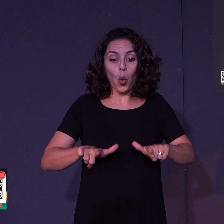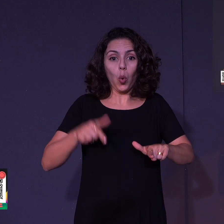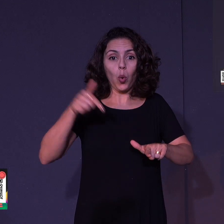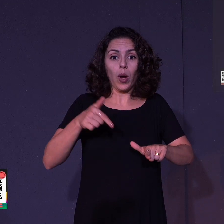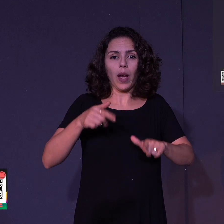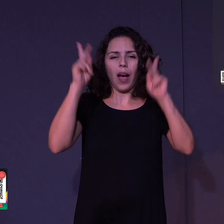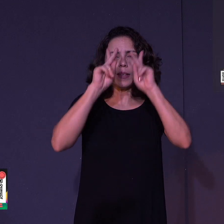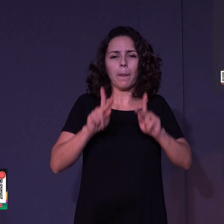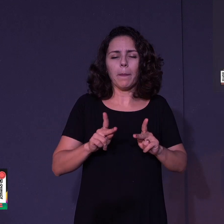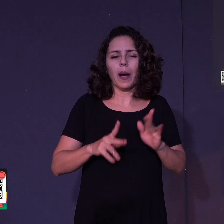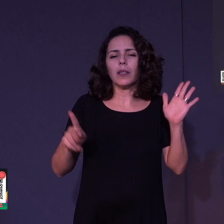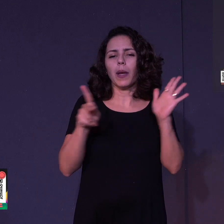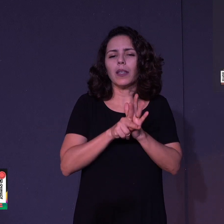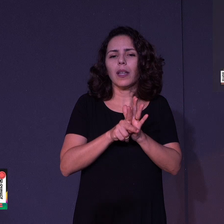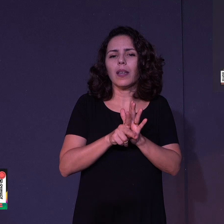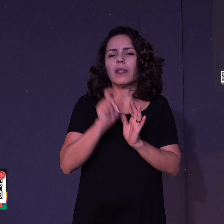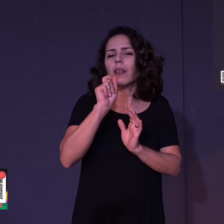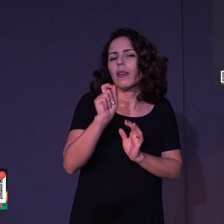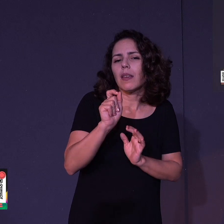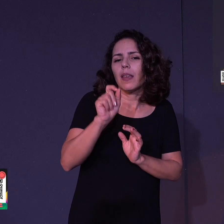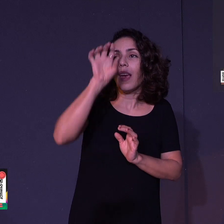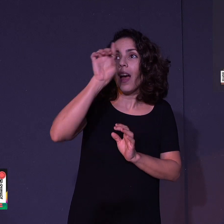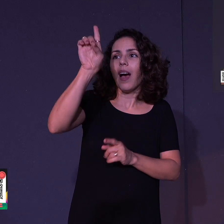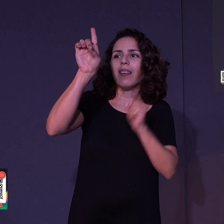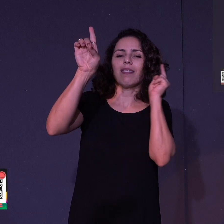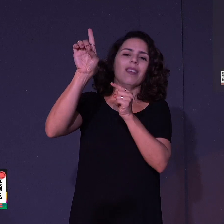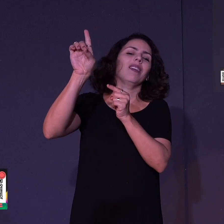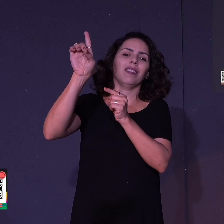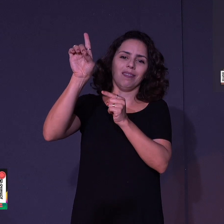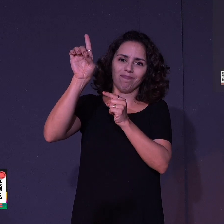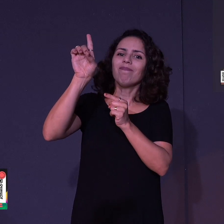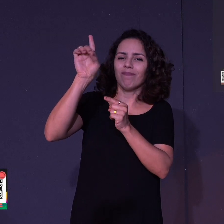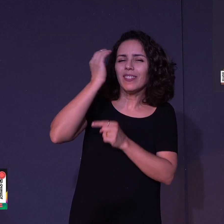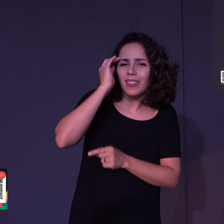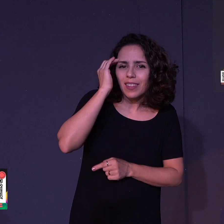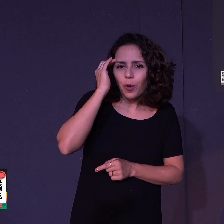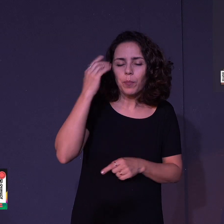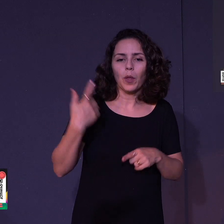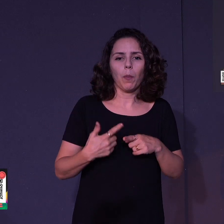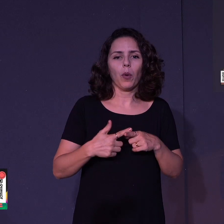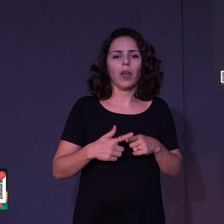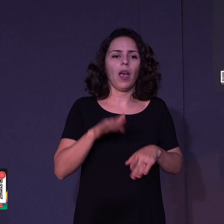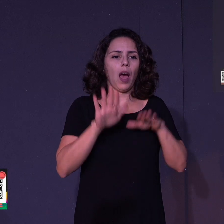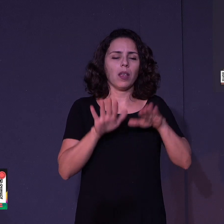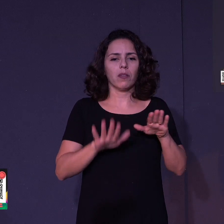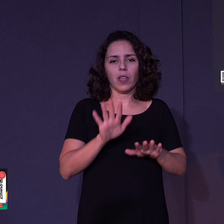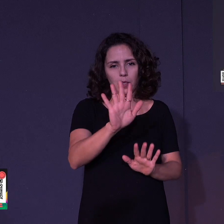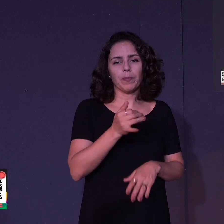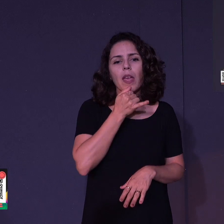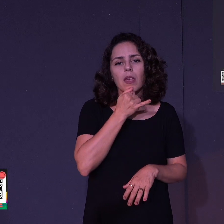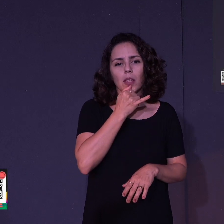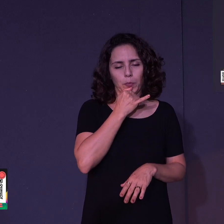Apoiamos a nossa felicidade nos bens, nos prazeres que eles nos proporcionam. Uma boa casa, um bom carro,